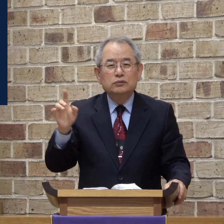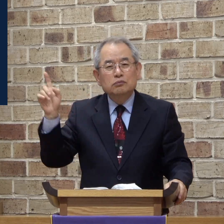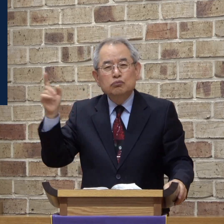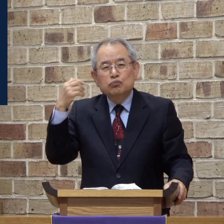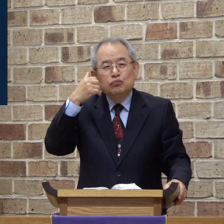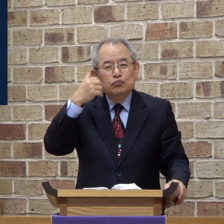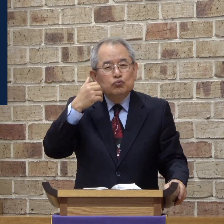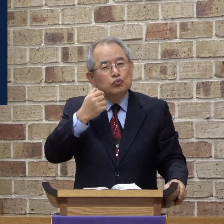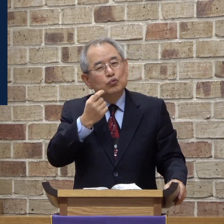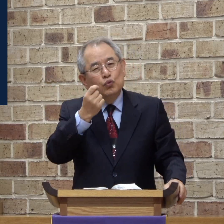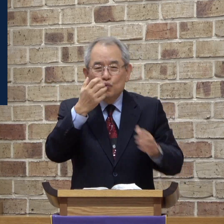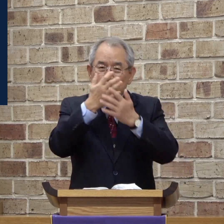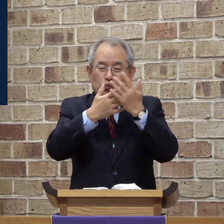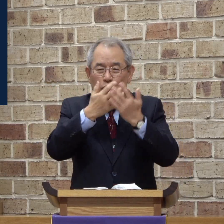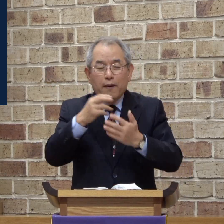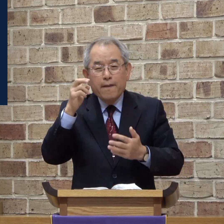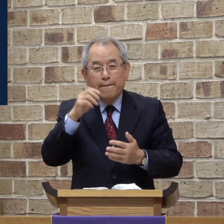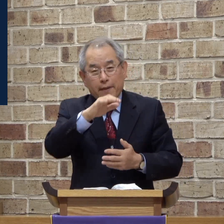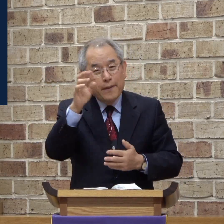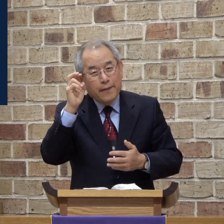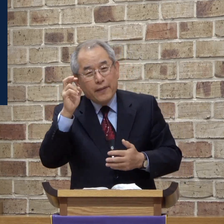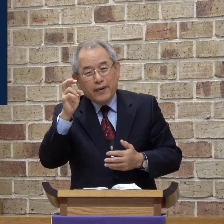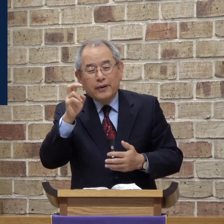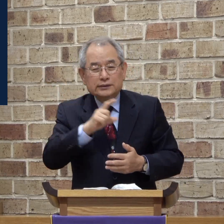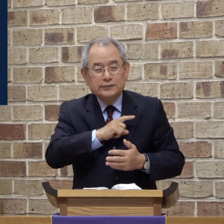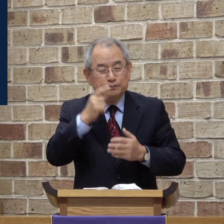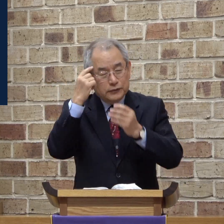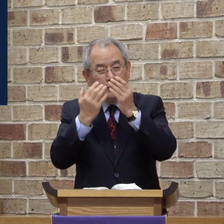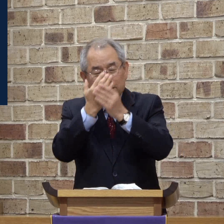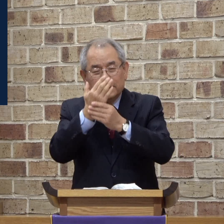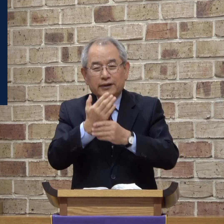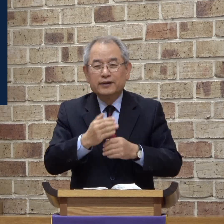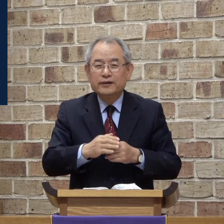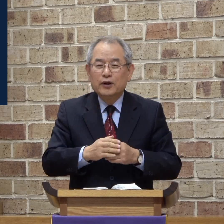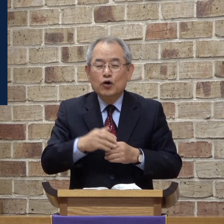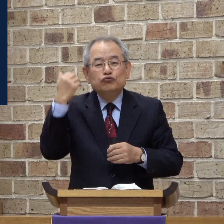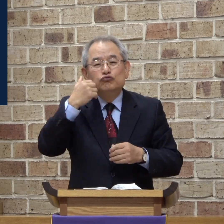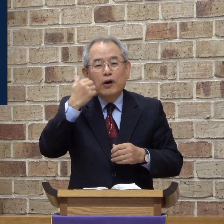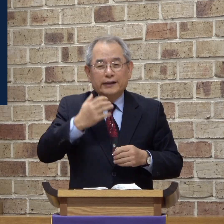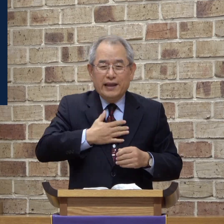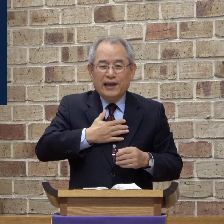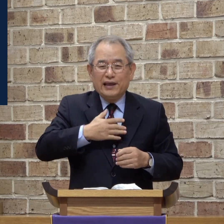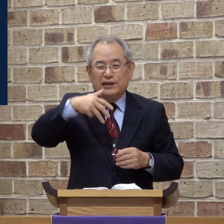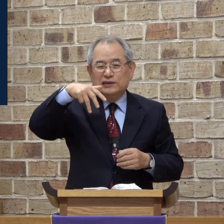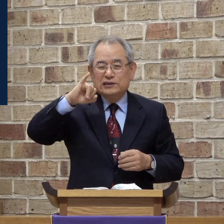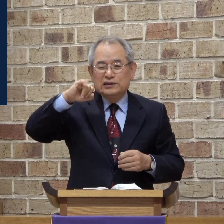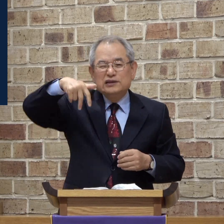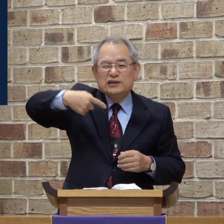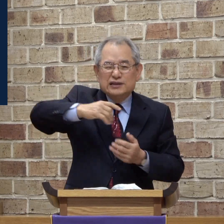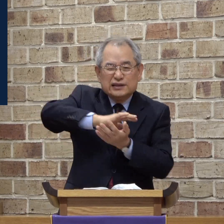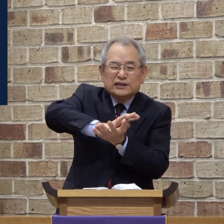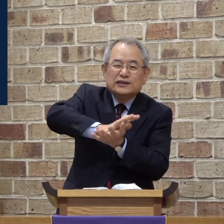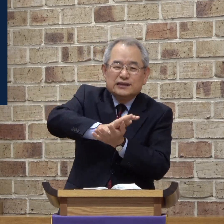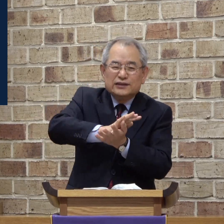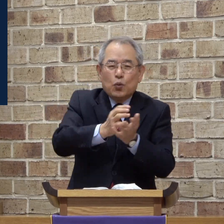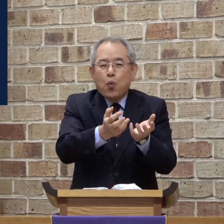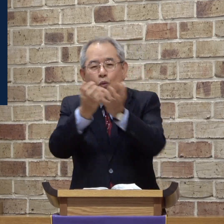성탄 예배를 앞두고 오늘 어떤 말씀으로 함께 은혜를 나눌까 제가 제목을 여러분께 보여드리도록 하겠습니다.